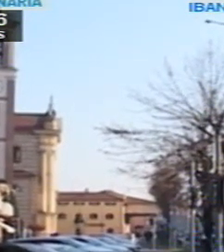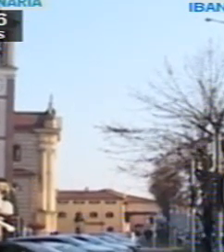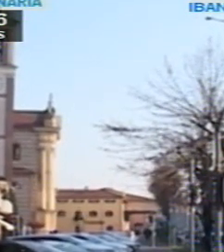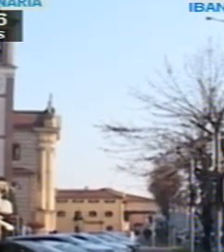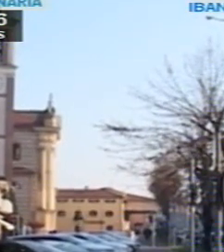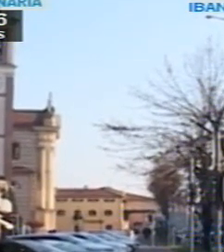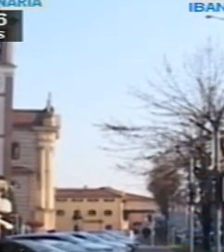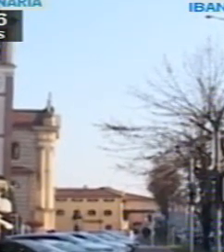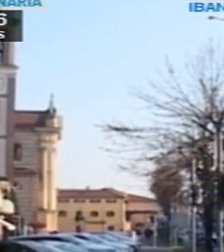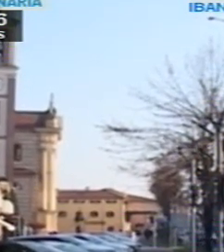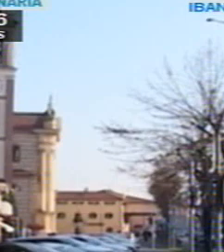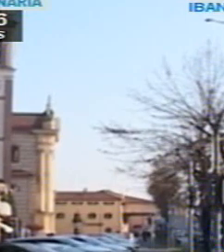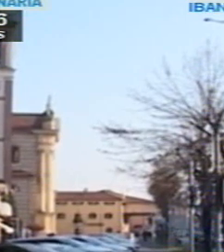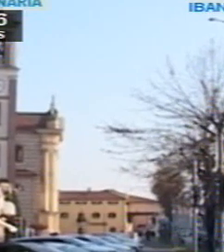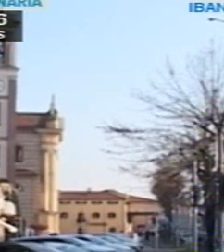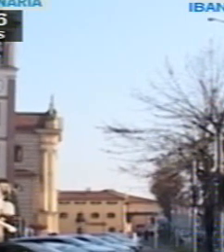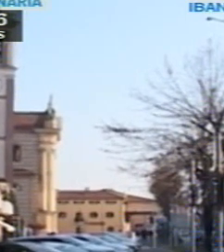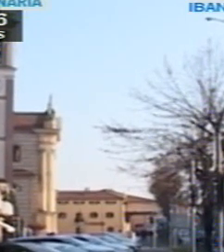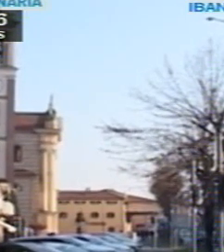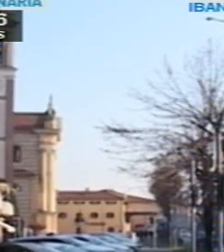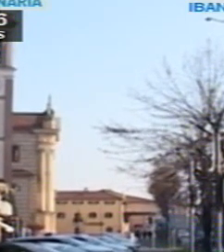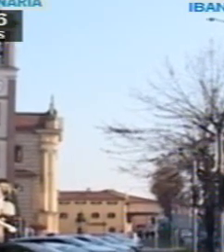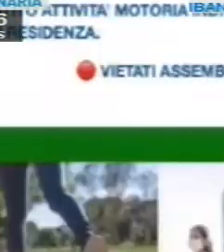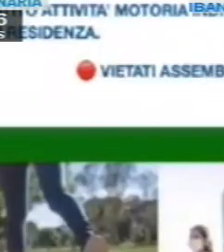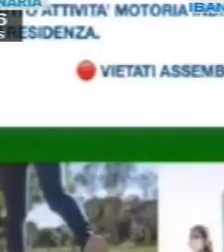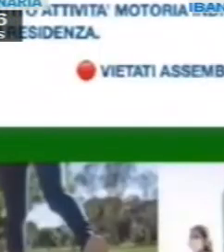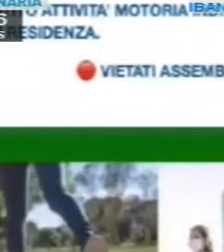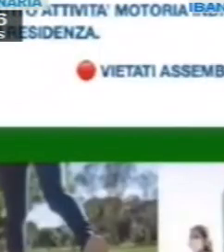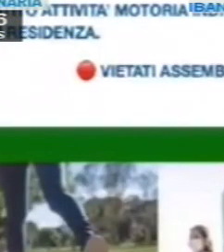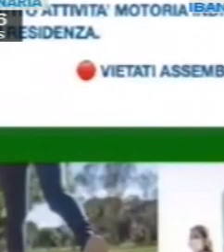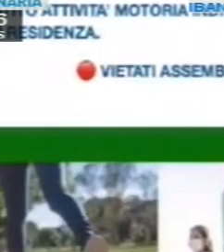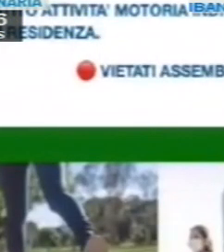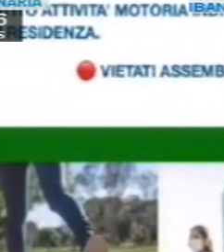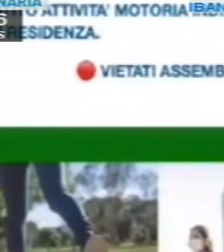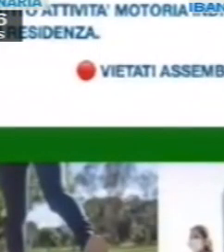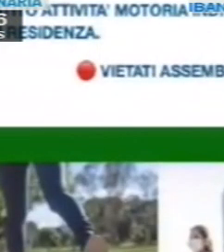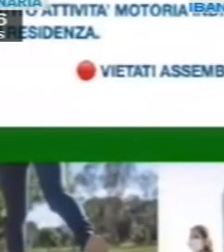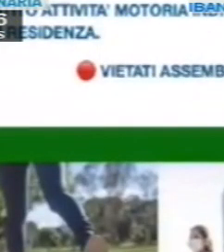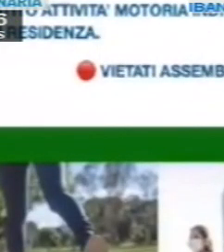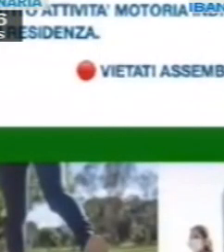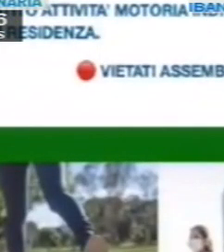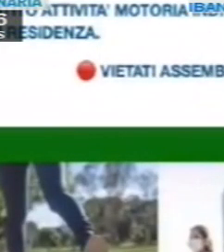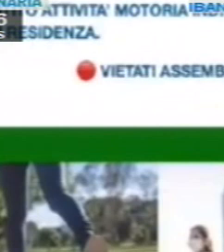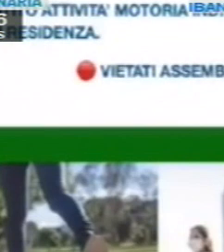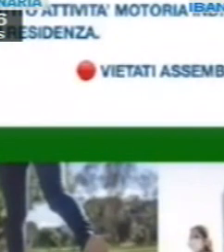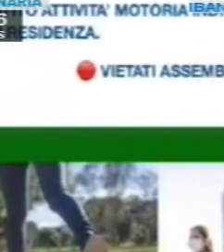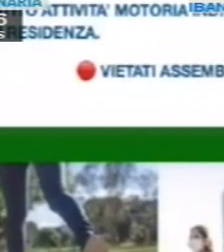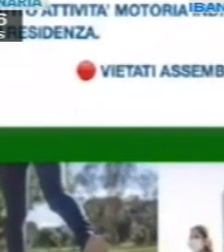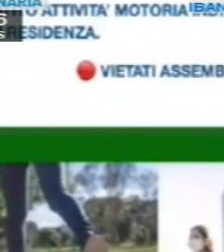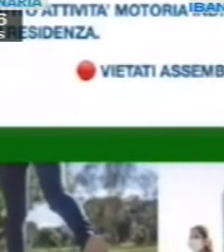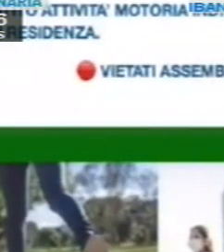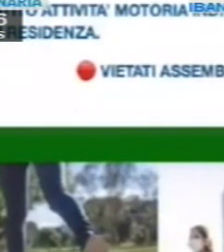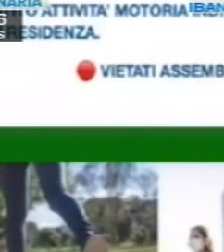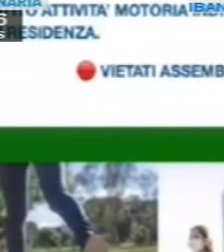delle slide quali sono i comportamenti da tenere dopo il 4 maggio, invitando tutti ad evitare assembramenti. Sono consentite